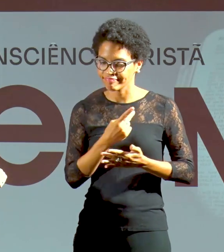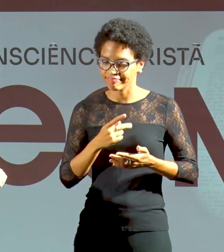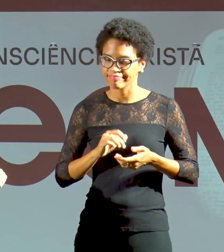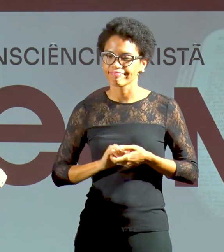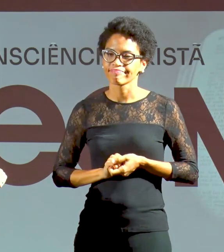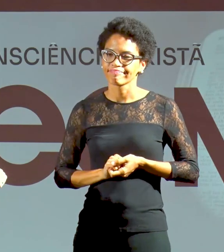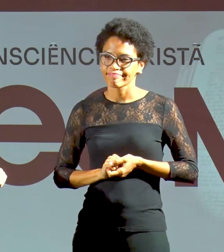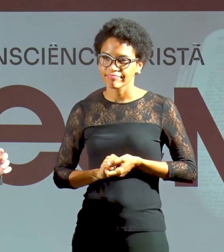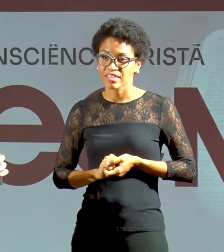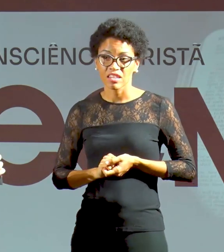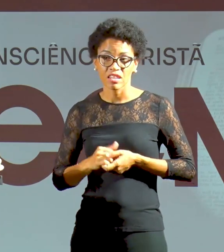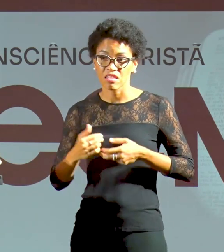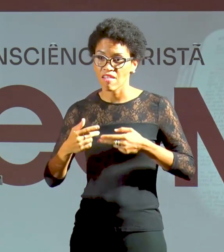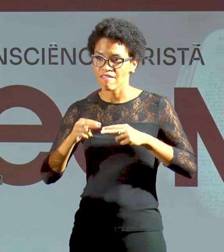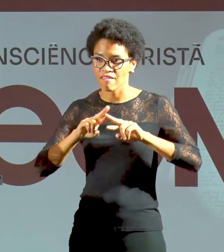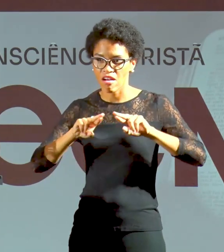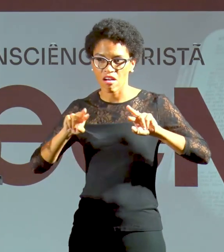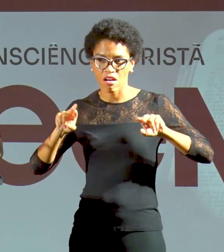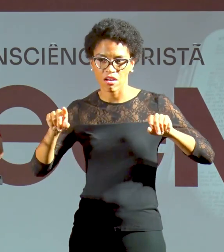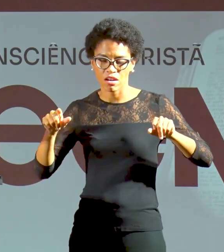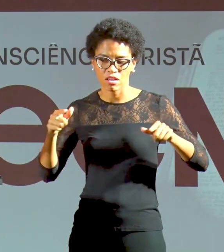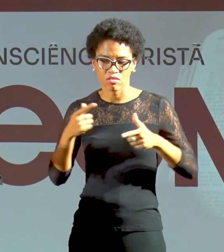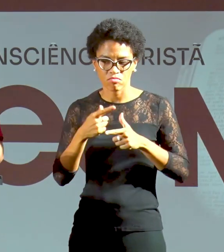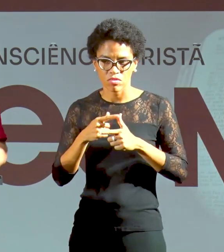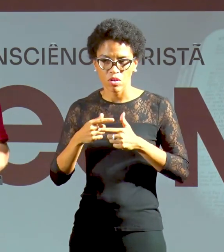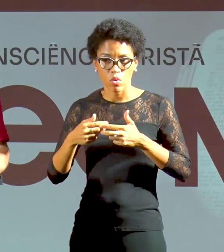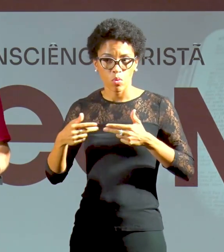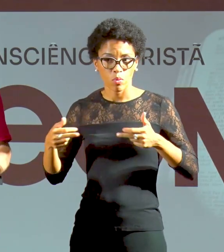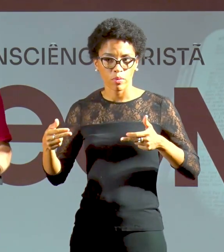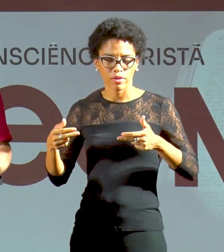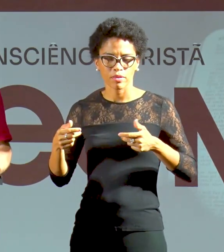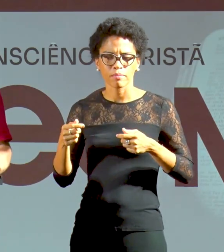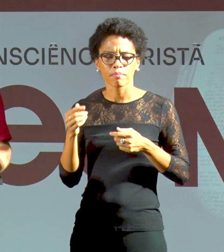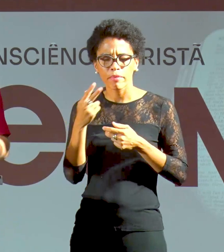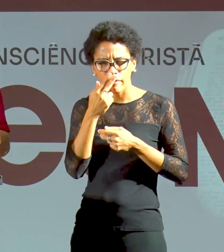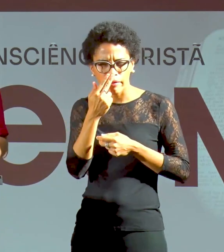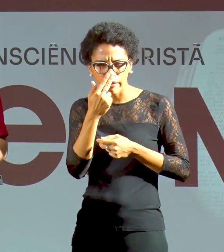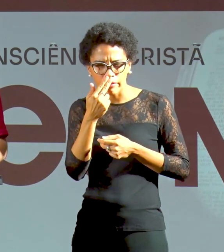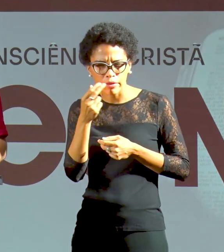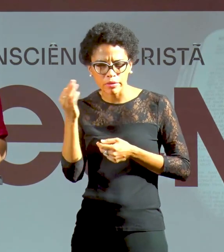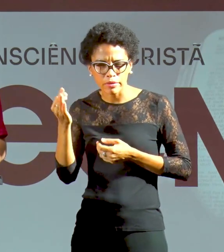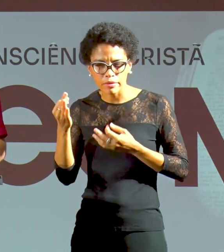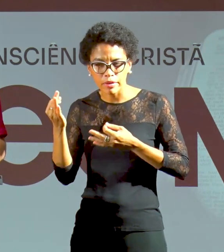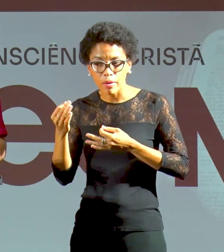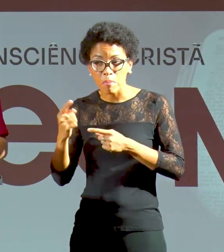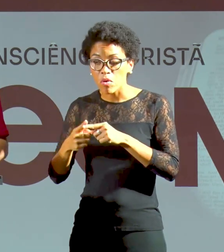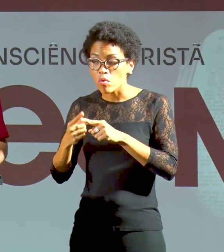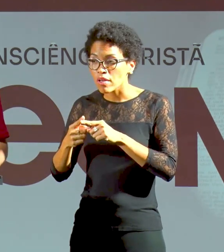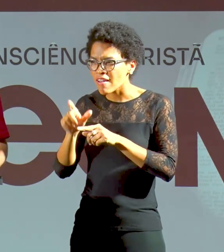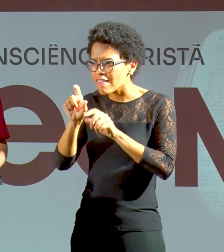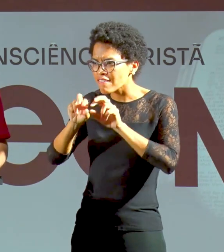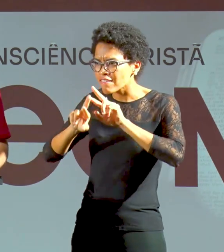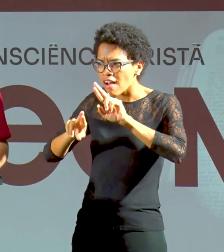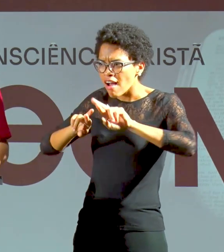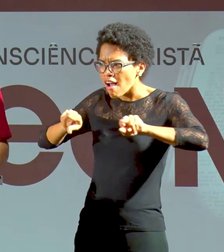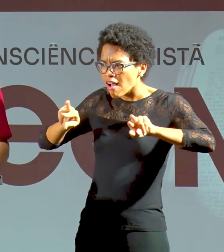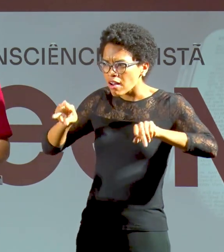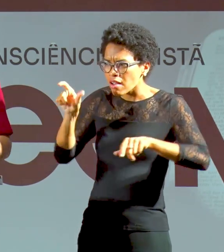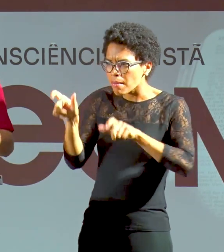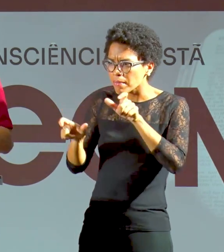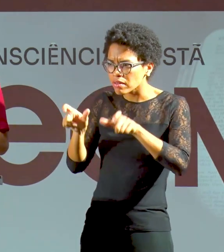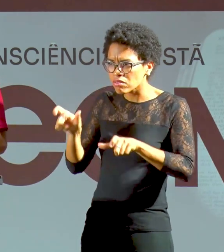não é certo tem muita coisa que muita gente faz mas não é porque todo mundo faz que é